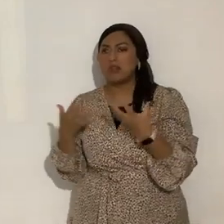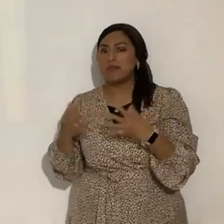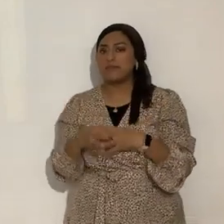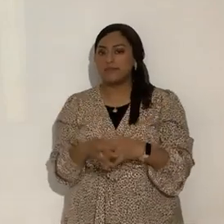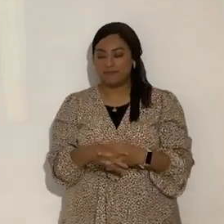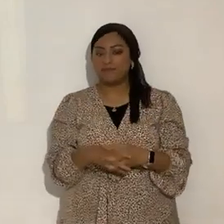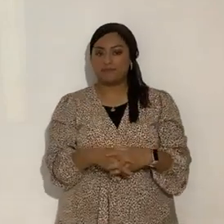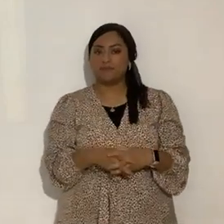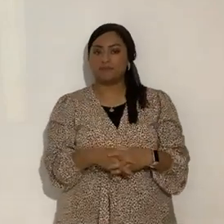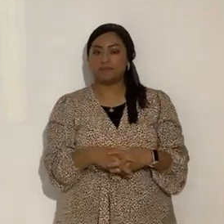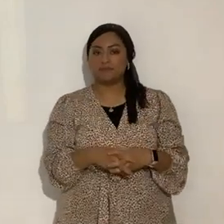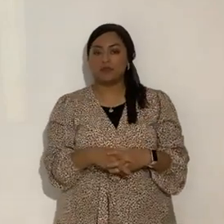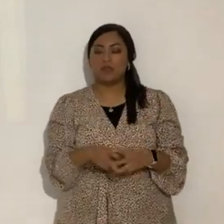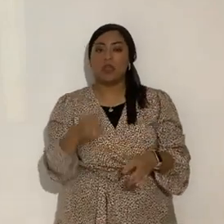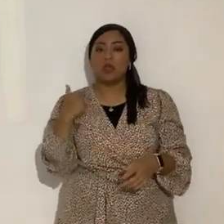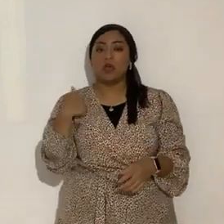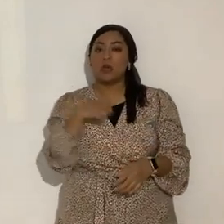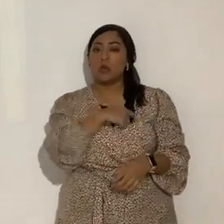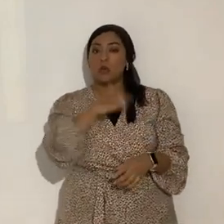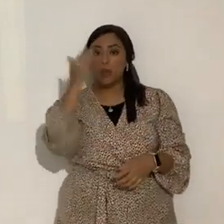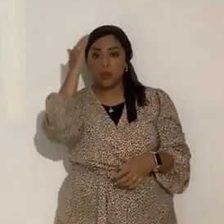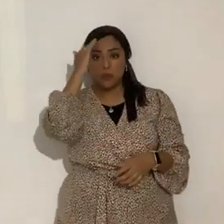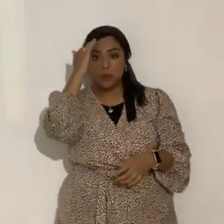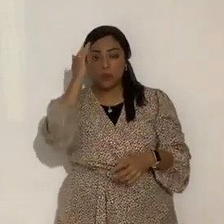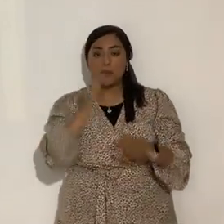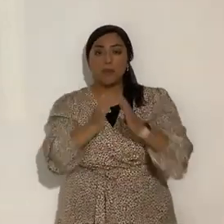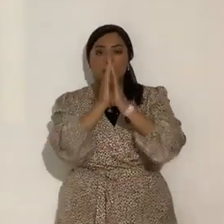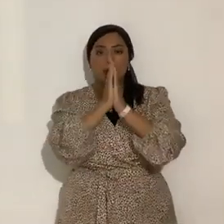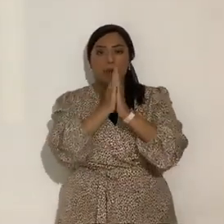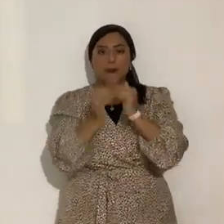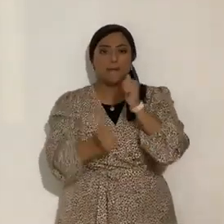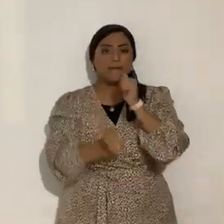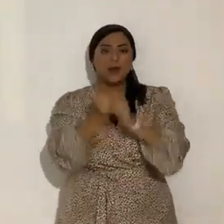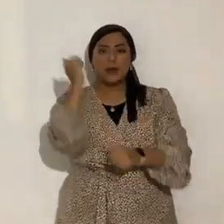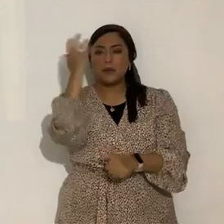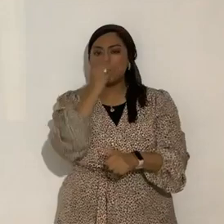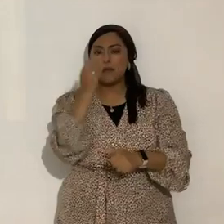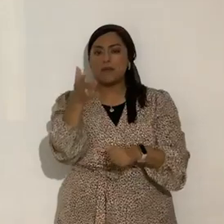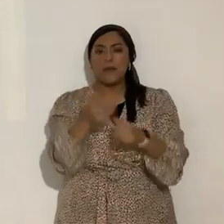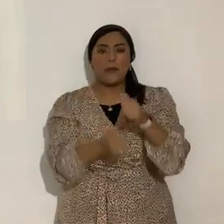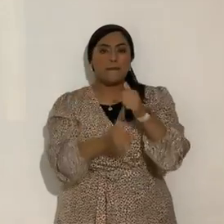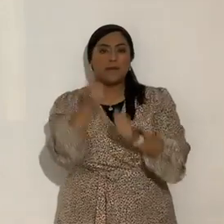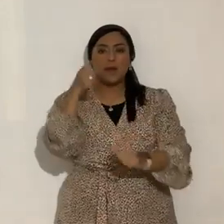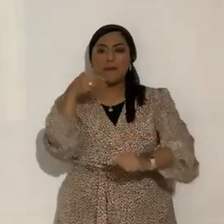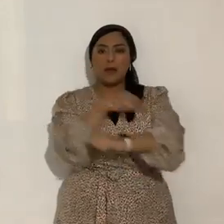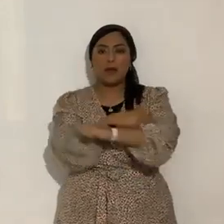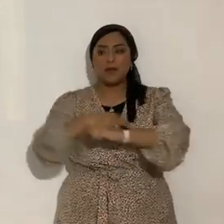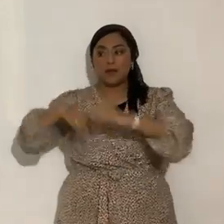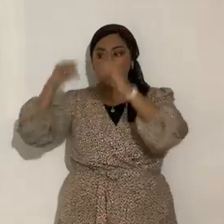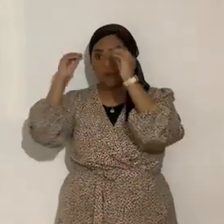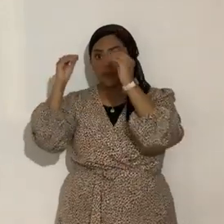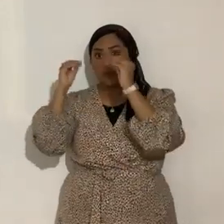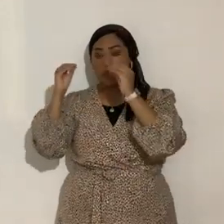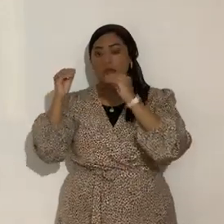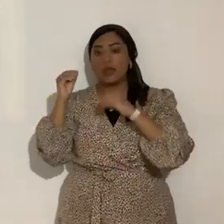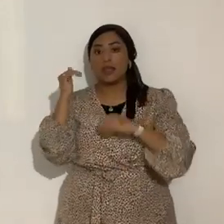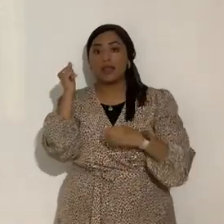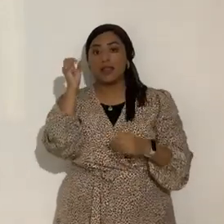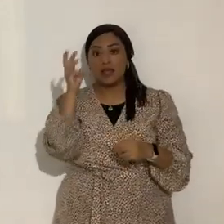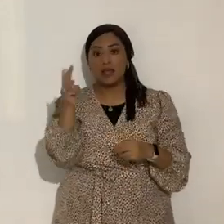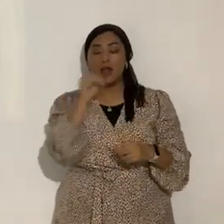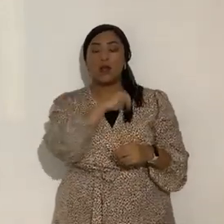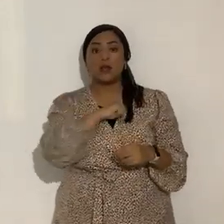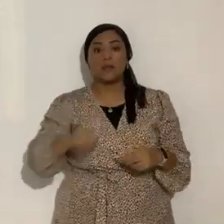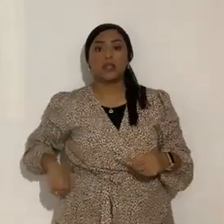tema, ¿sí? Sabemos nosotros que la oración más hermosa, más poderosa, es la que nos enseñó Yahshua Mashiach